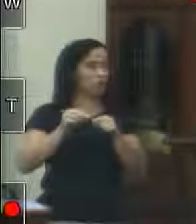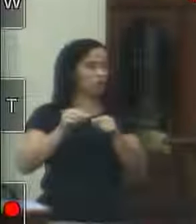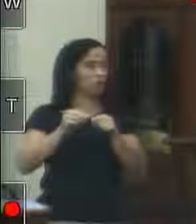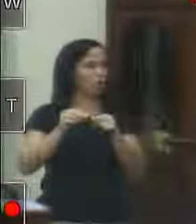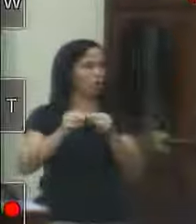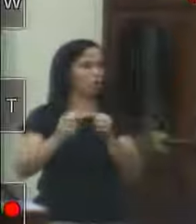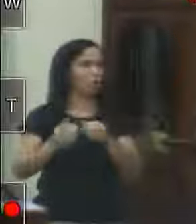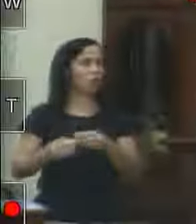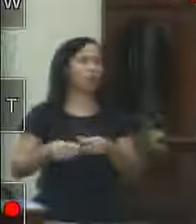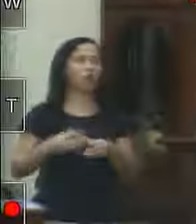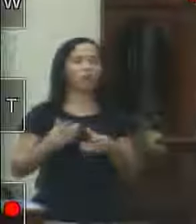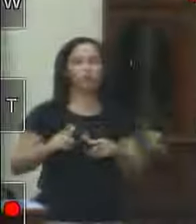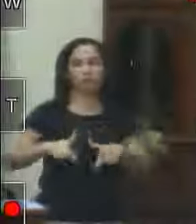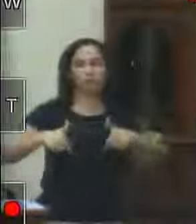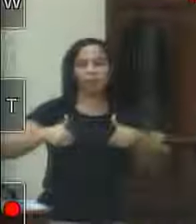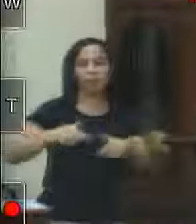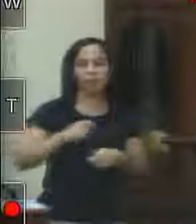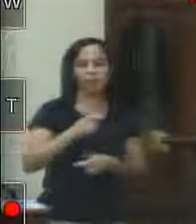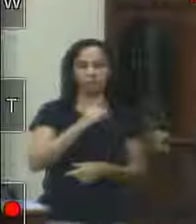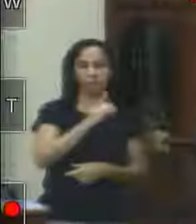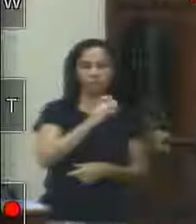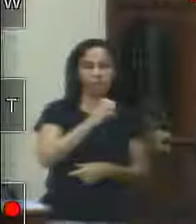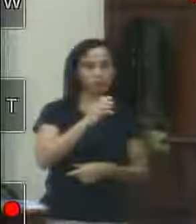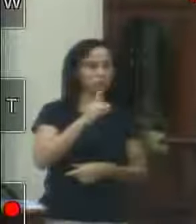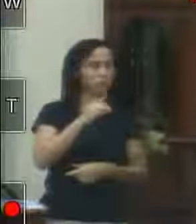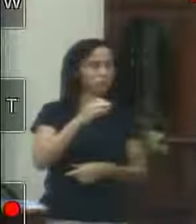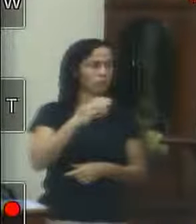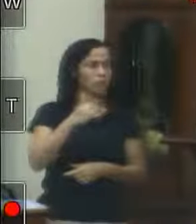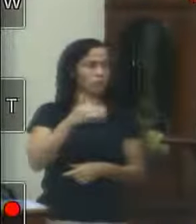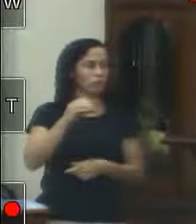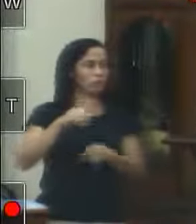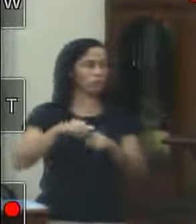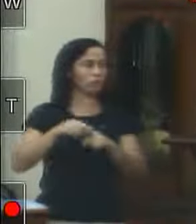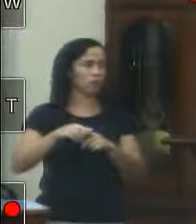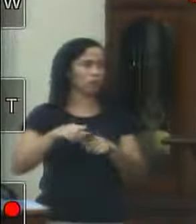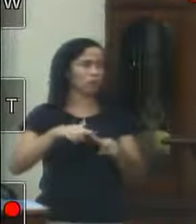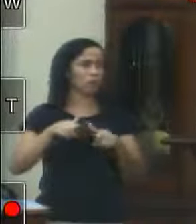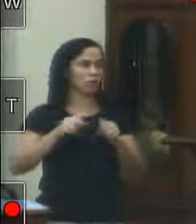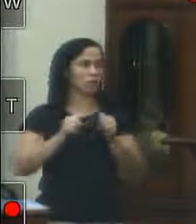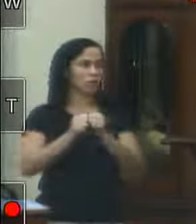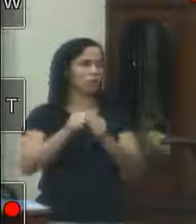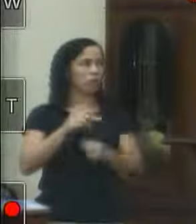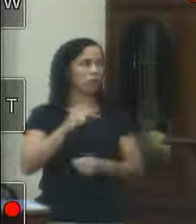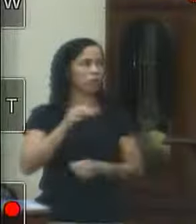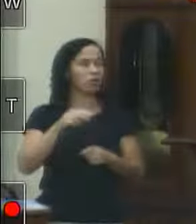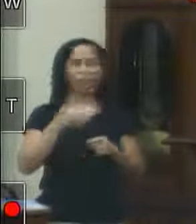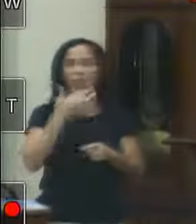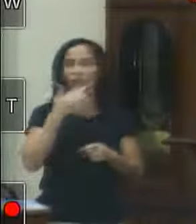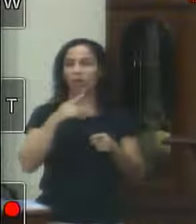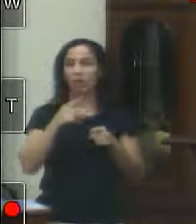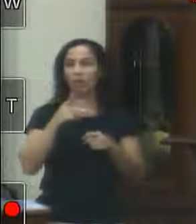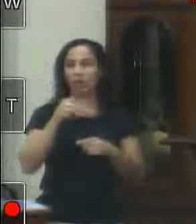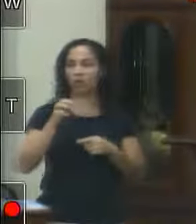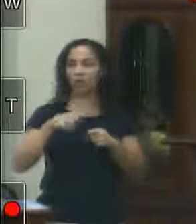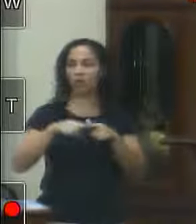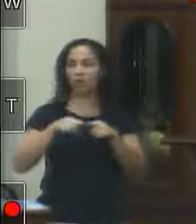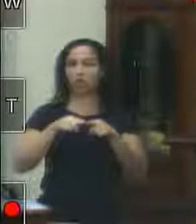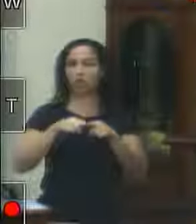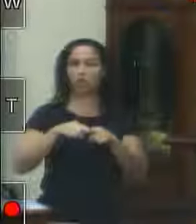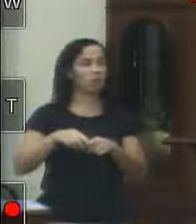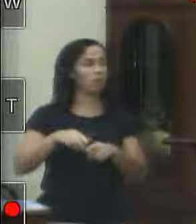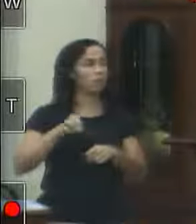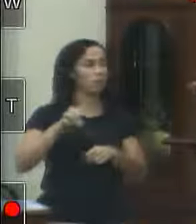com muita, entendeu, dedicação. Não para prejudicar prefeito nenhum. Trabalhei com seu pai me conheceu. Trabalhei com o pai do